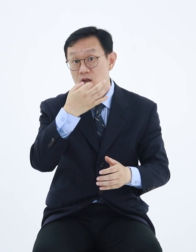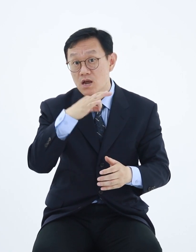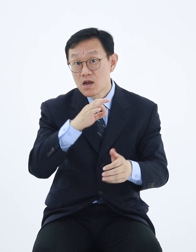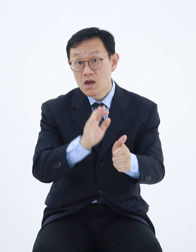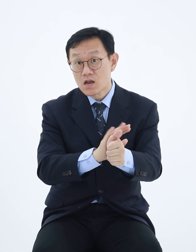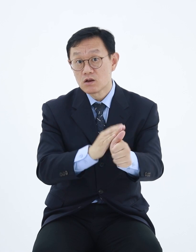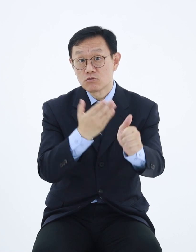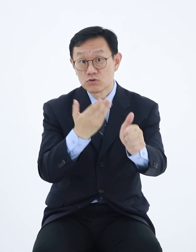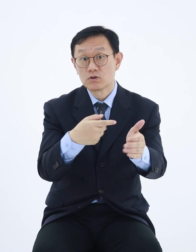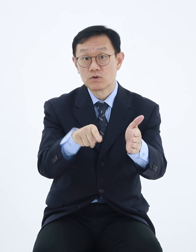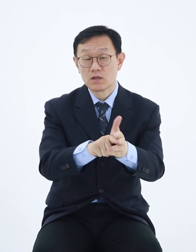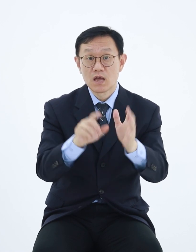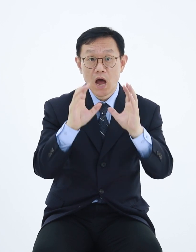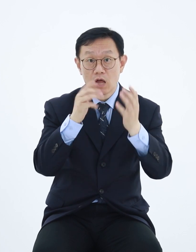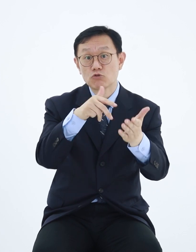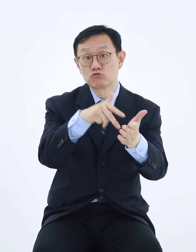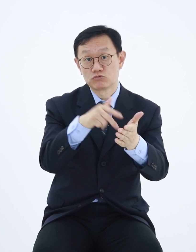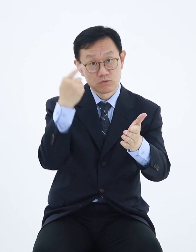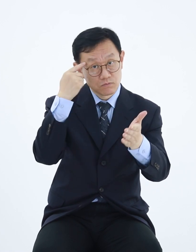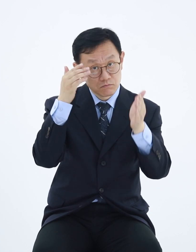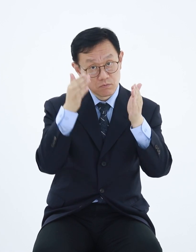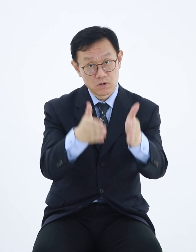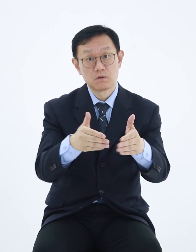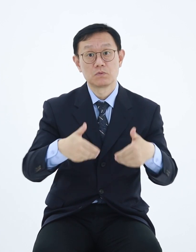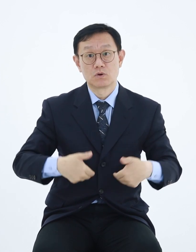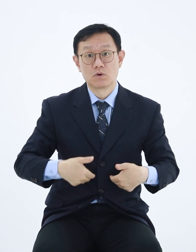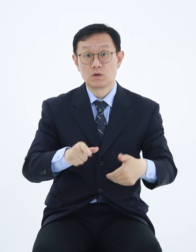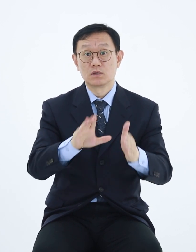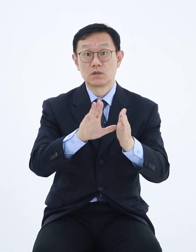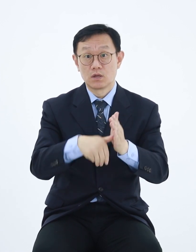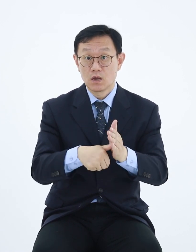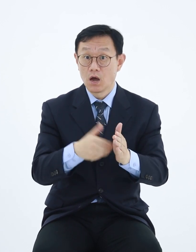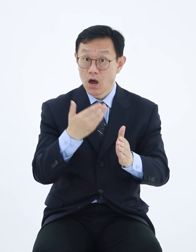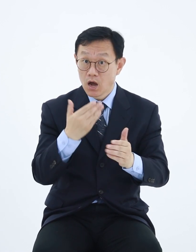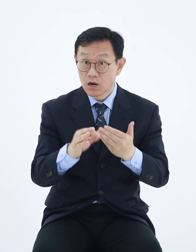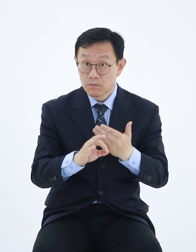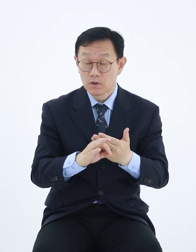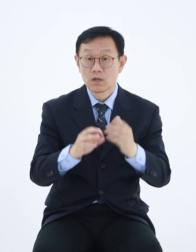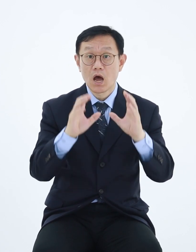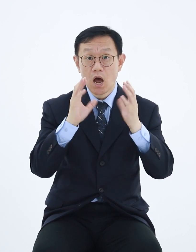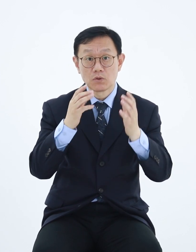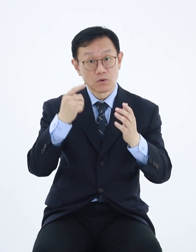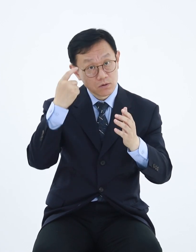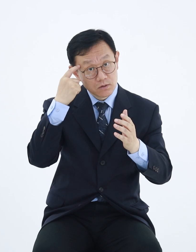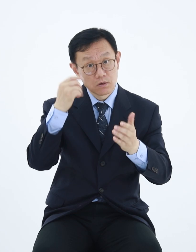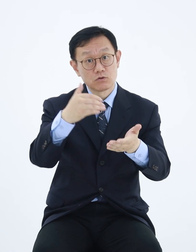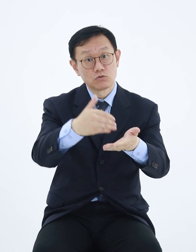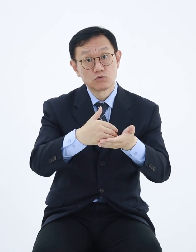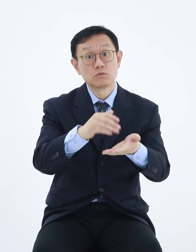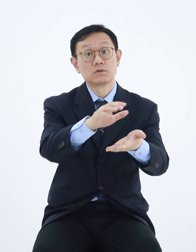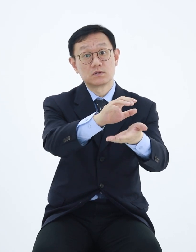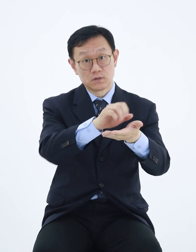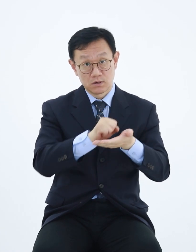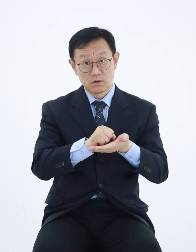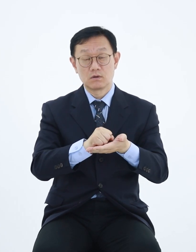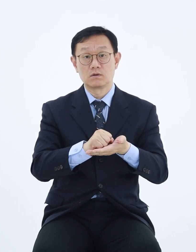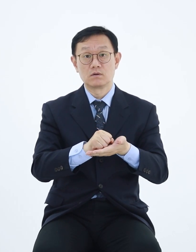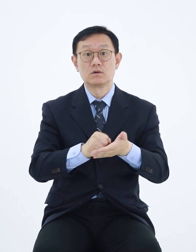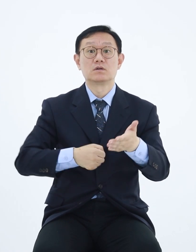중심의 관점을 반영하는 것이다. 이때 가능한 경우 아동의 의견이 최대한 존중되고 의사결정 과정에 참여할